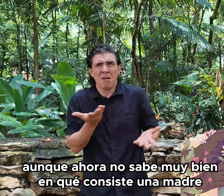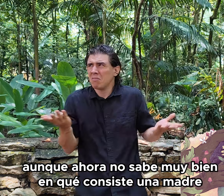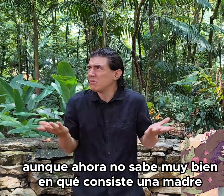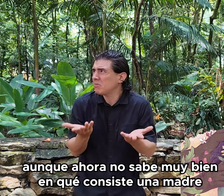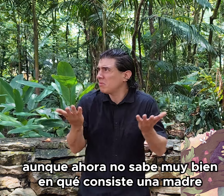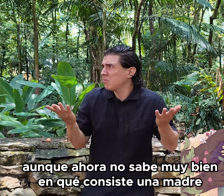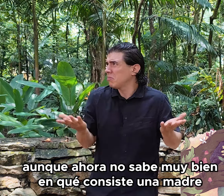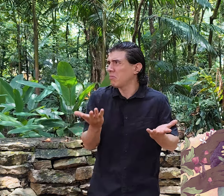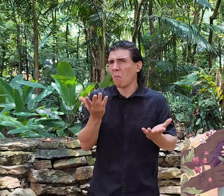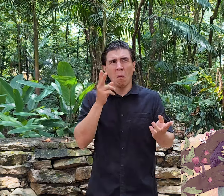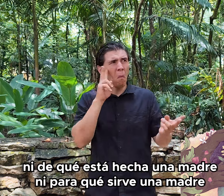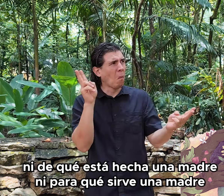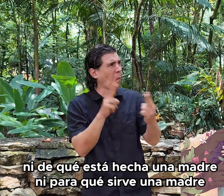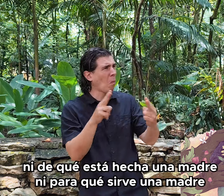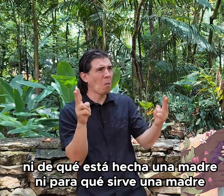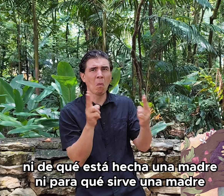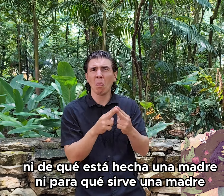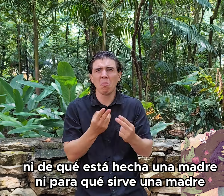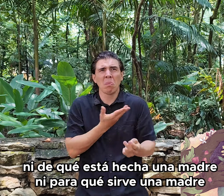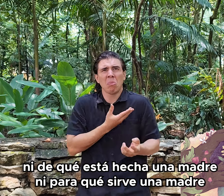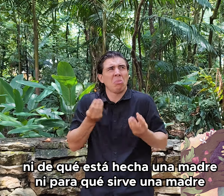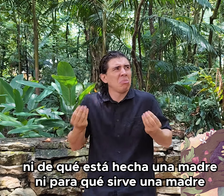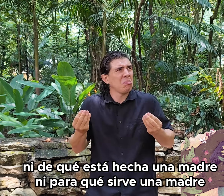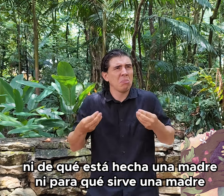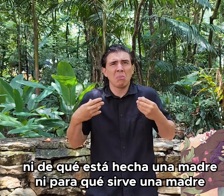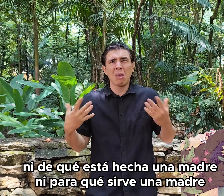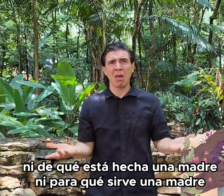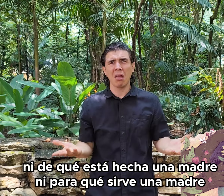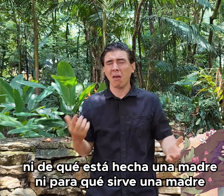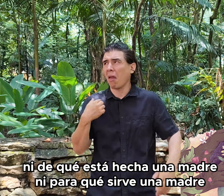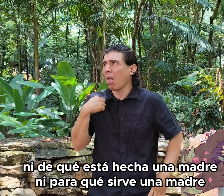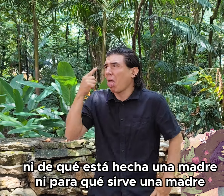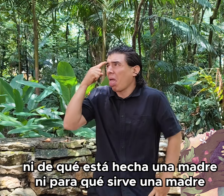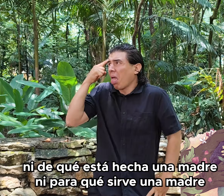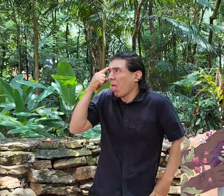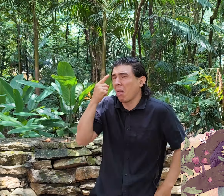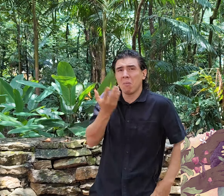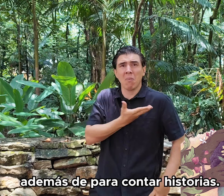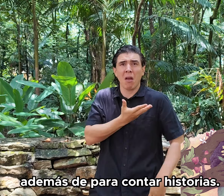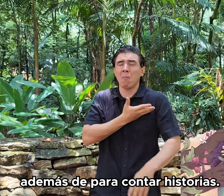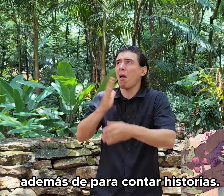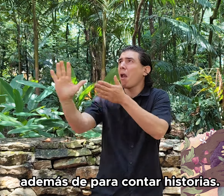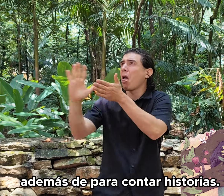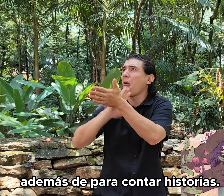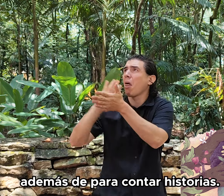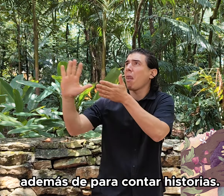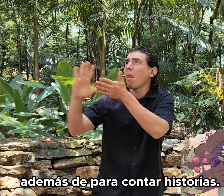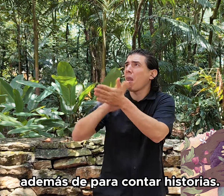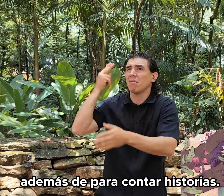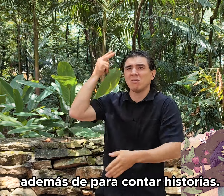consiste una madre, ni de qué está hecha una madre, ni para qué sirve una madre, además de para contar historias.